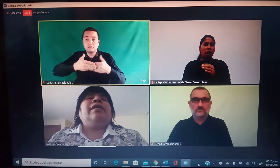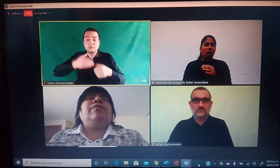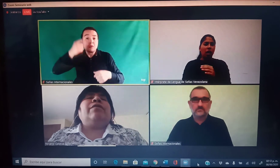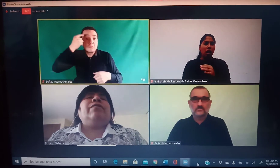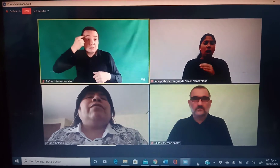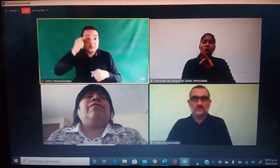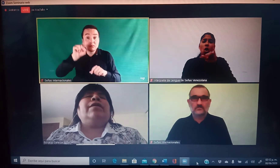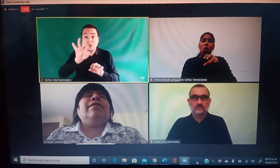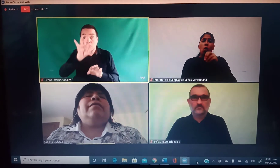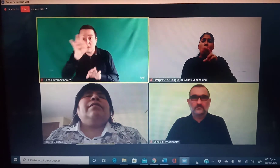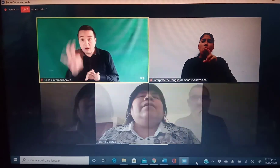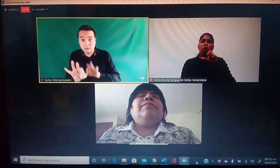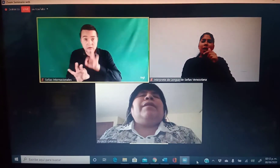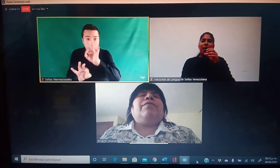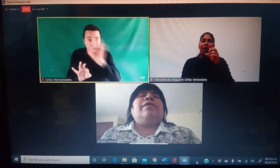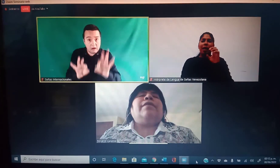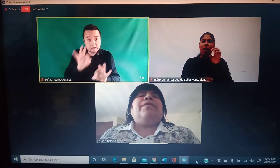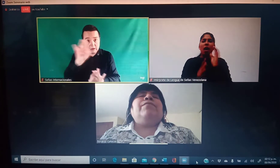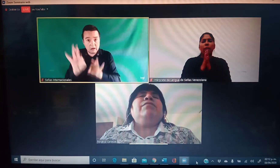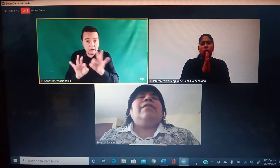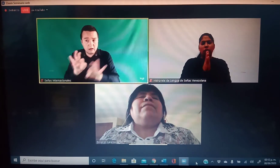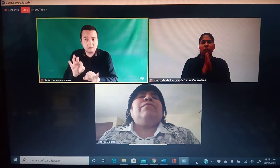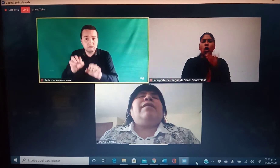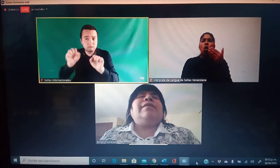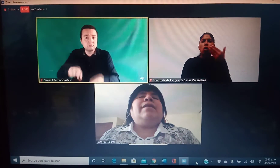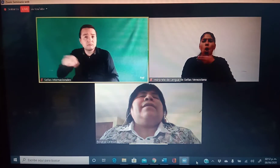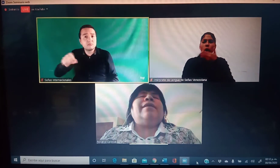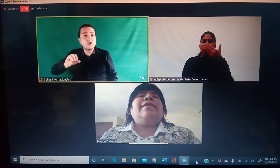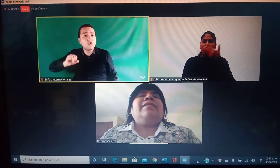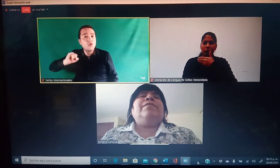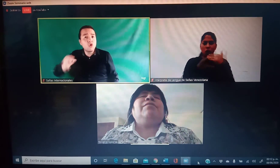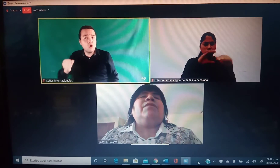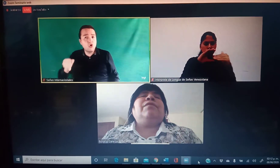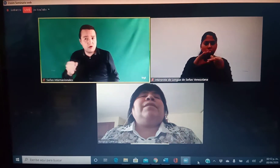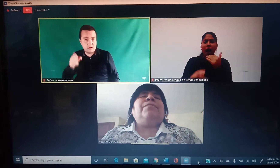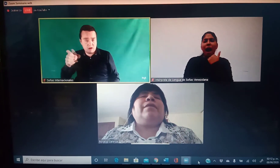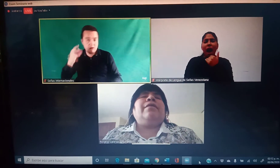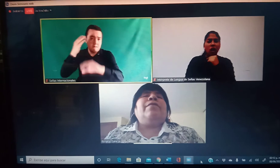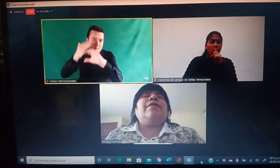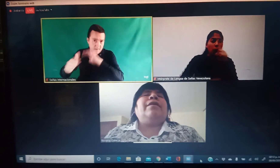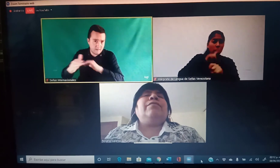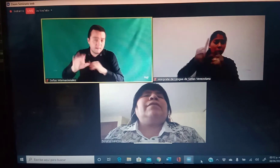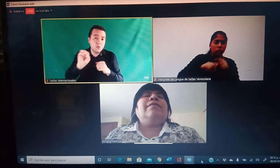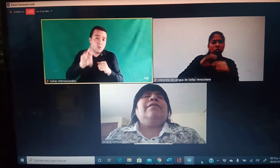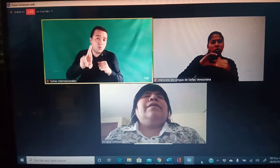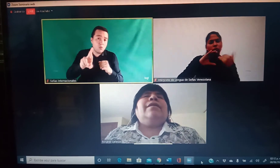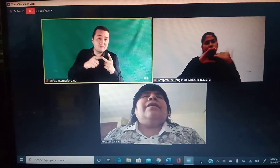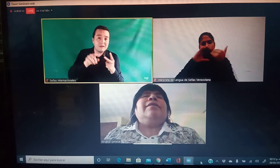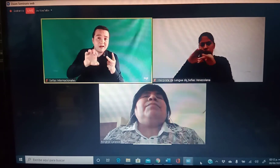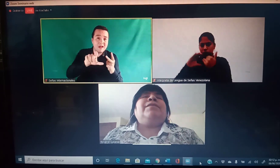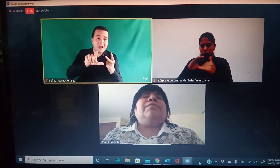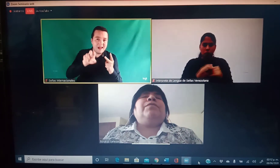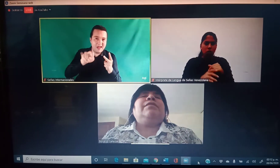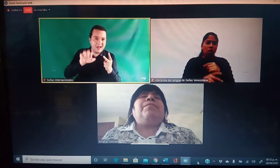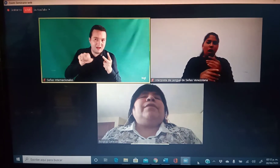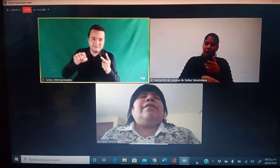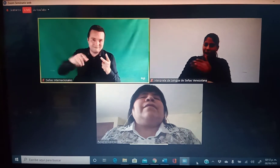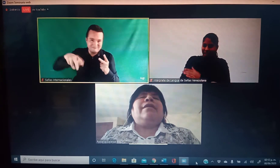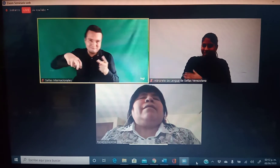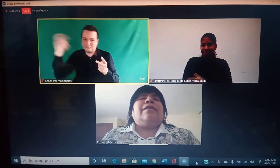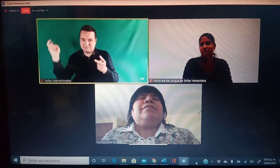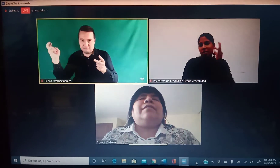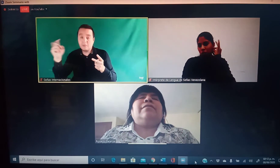poner el correo de Jorge para cualquier pregunta. Igual el de Lela también, seguramente, porque ella aunque ya no está, ella siempre está dispuesta a